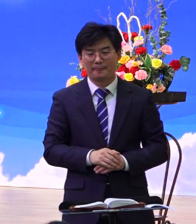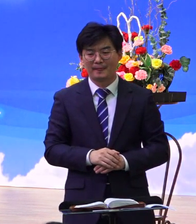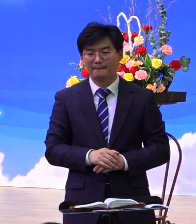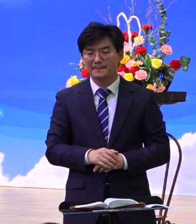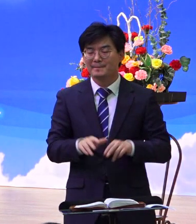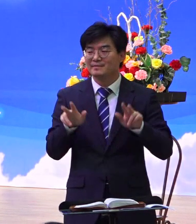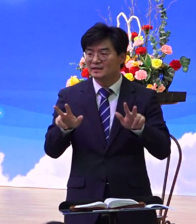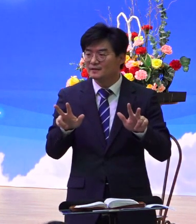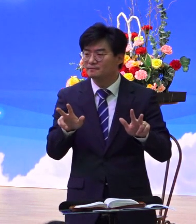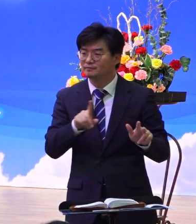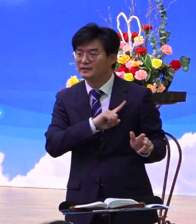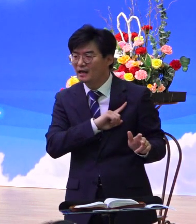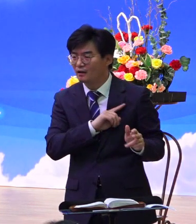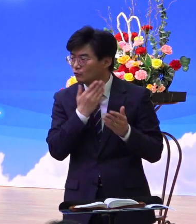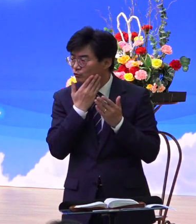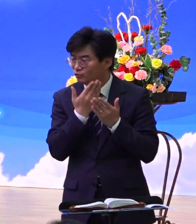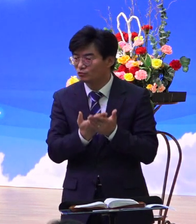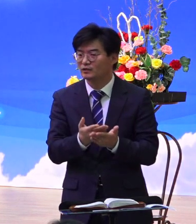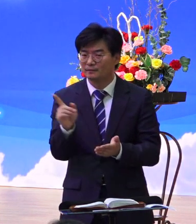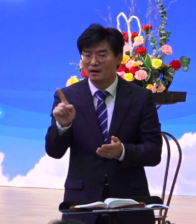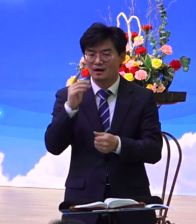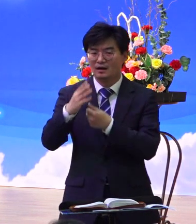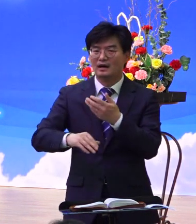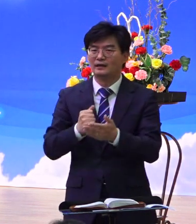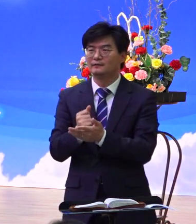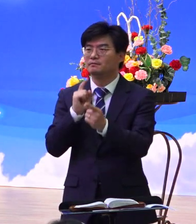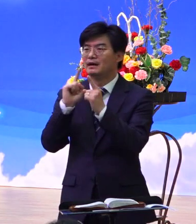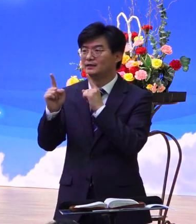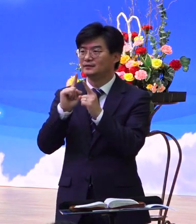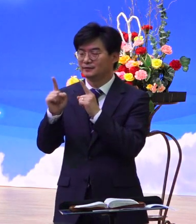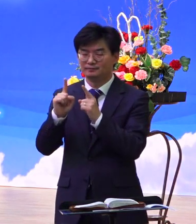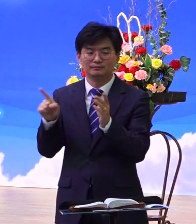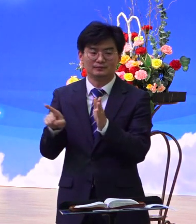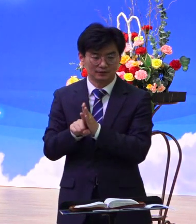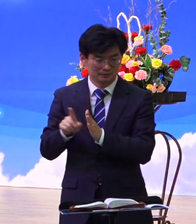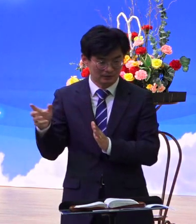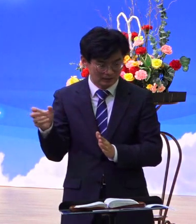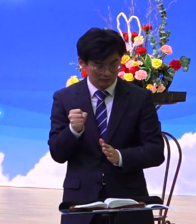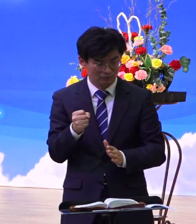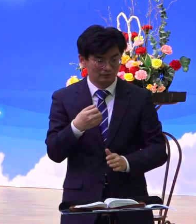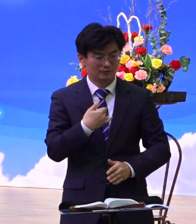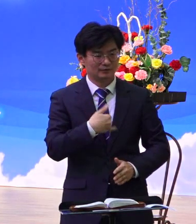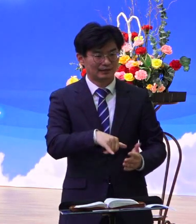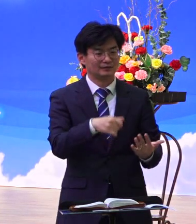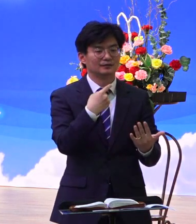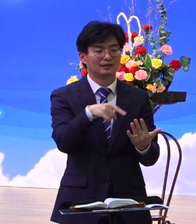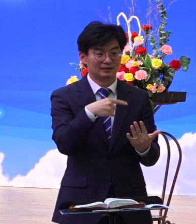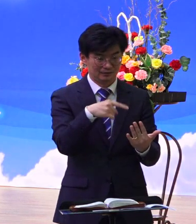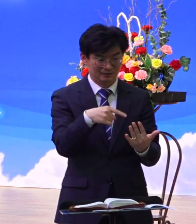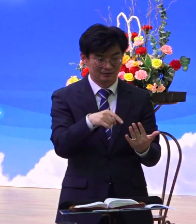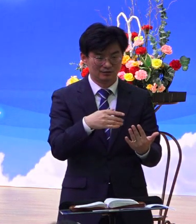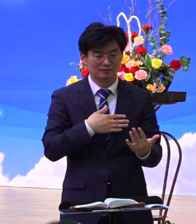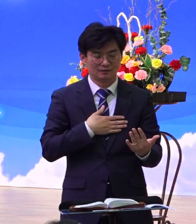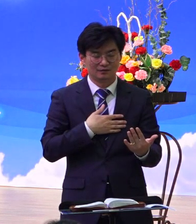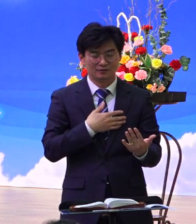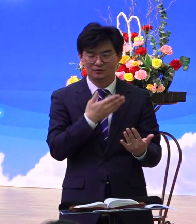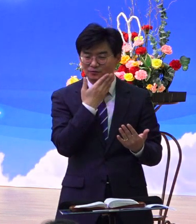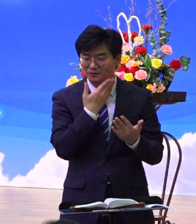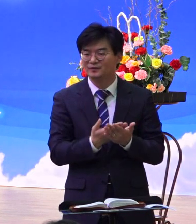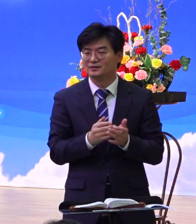지금 무엇보다 여러분에게 하나님의 말씀이 성경이 여러분 앞에 있지 않습니까? 내게 성경이 있고